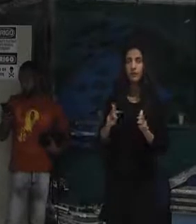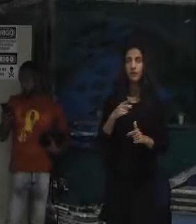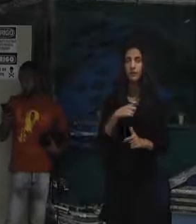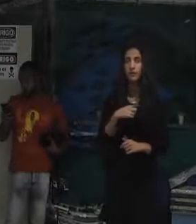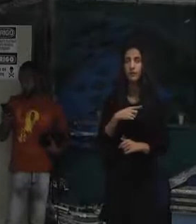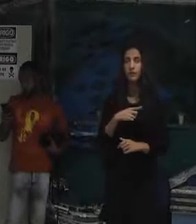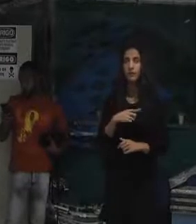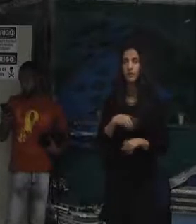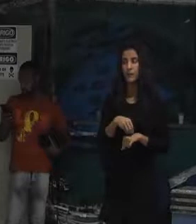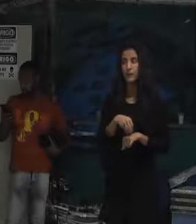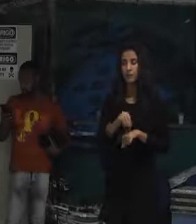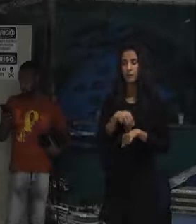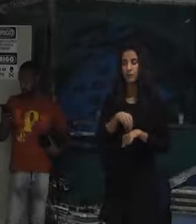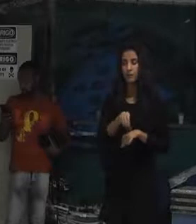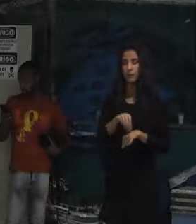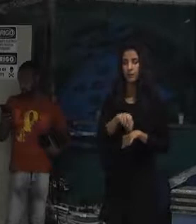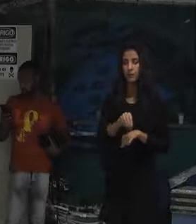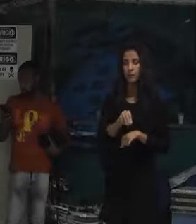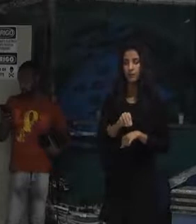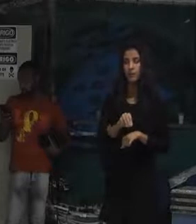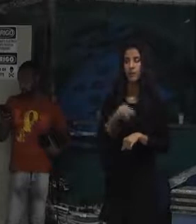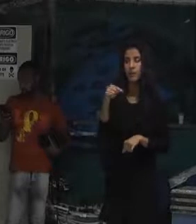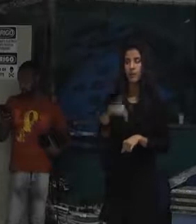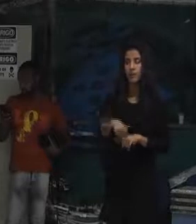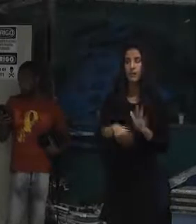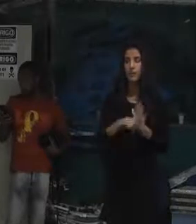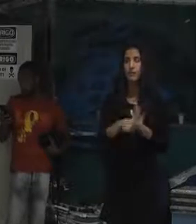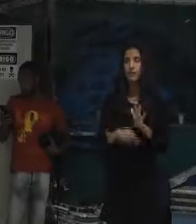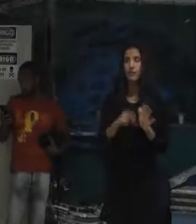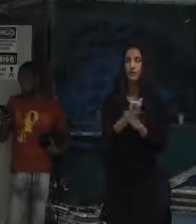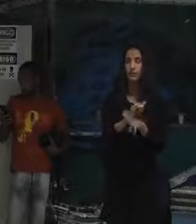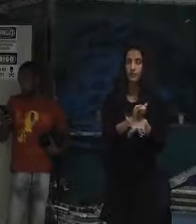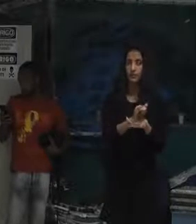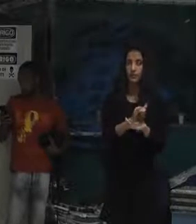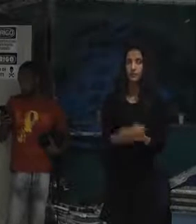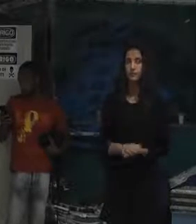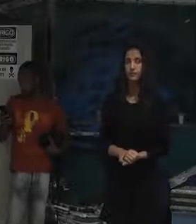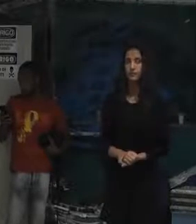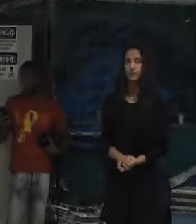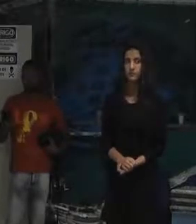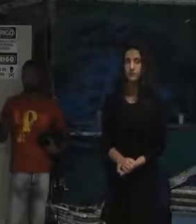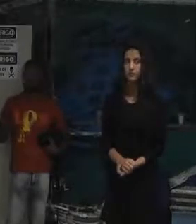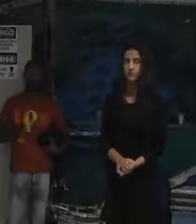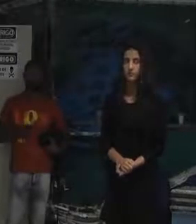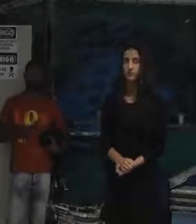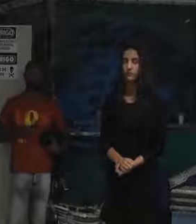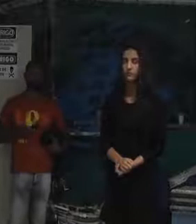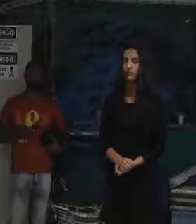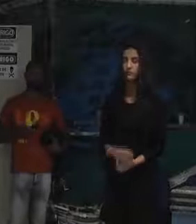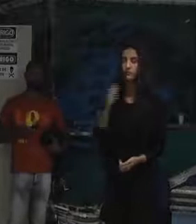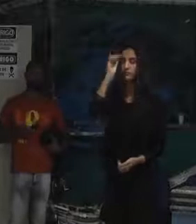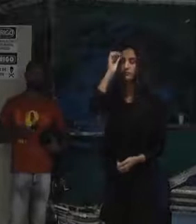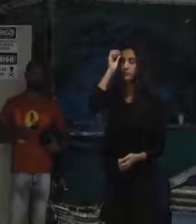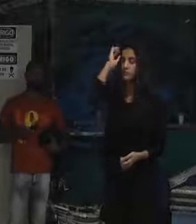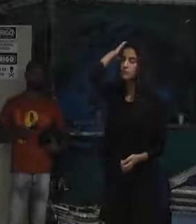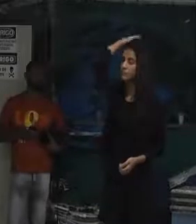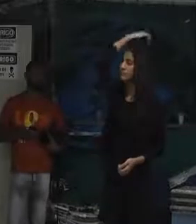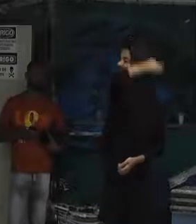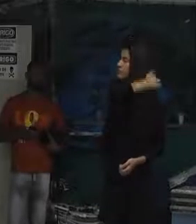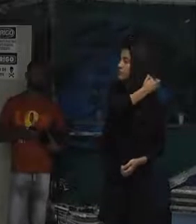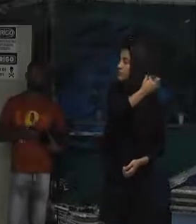esses investimentos na nossa costa, no nosso município. E assim, senhores vereadores, nós precisamos abrir